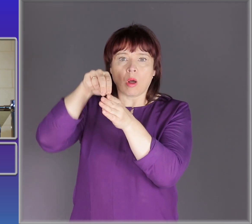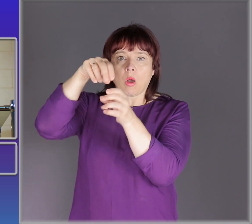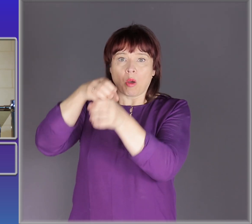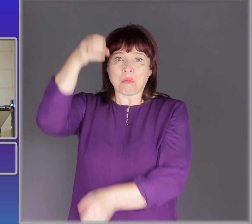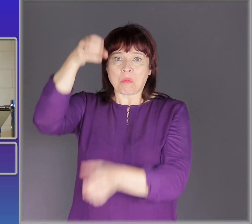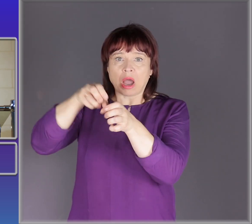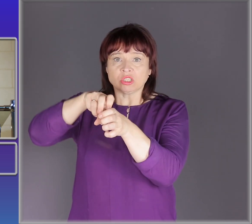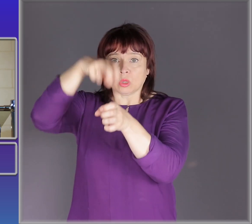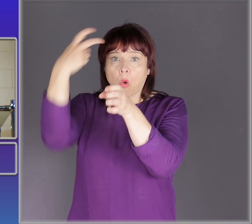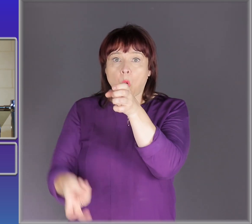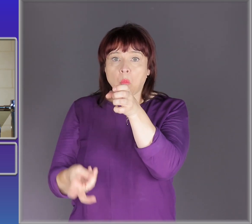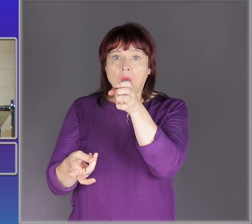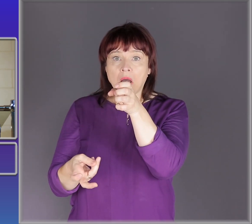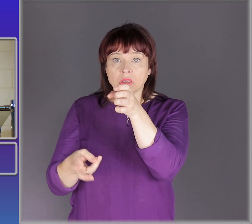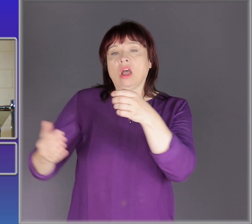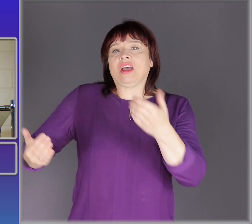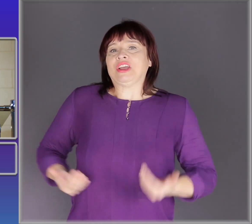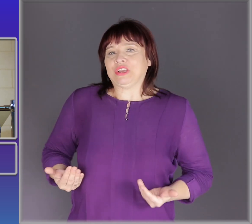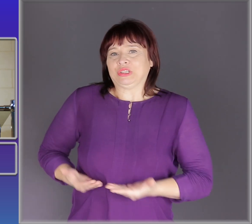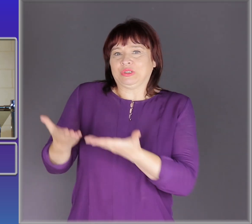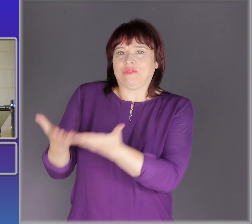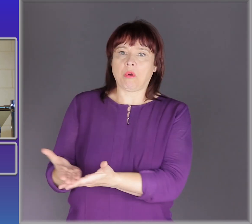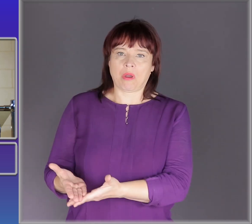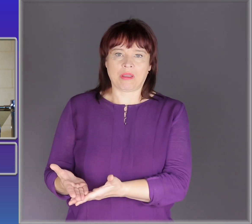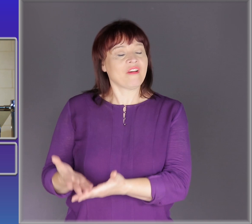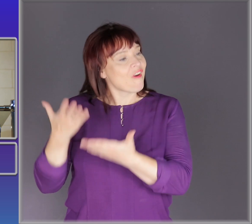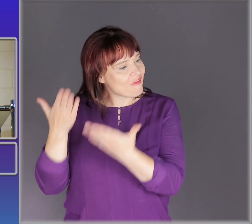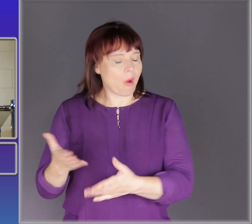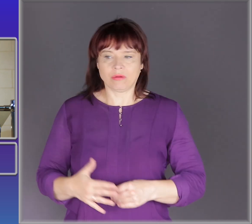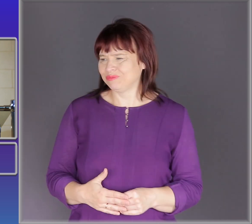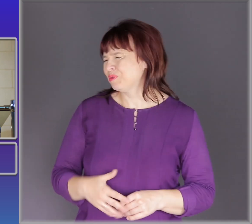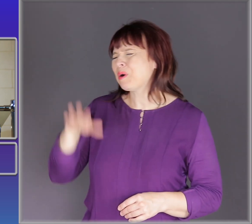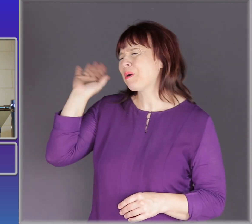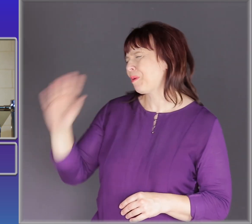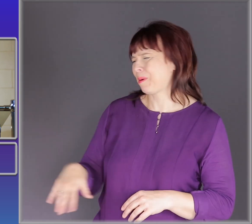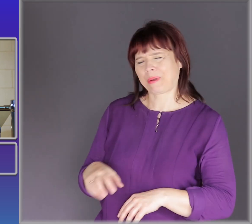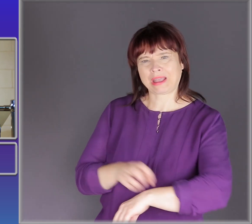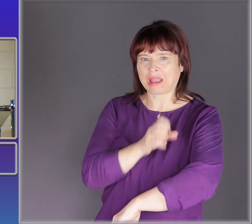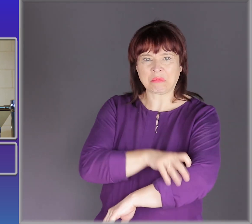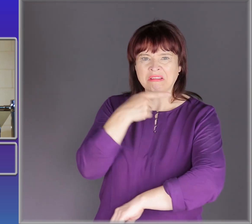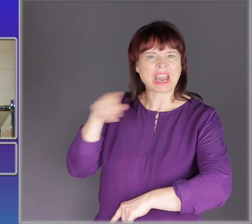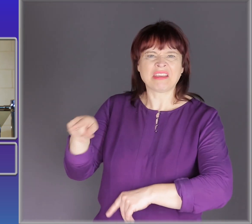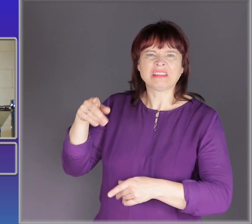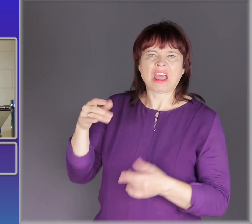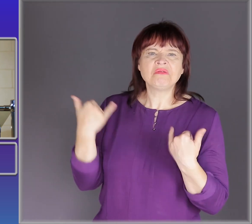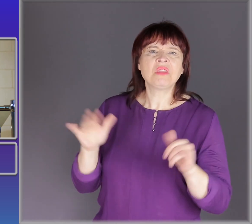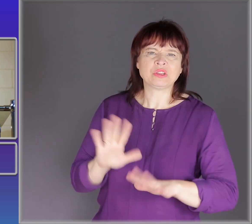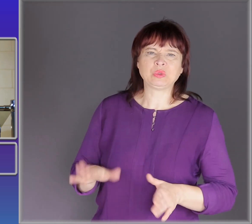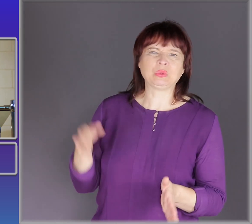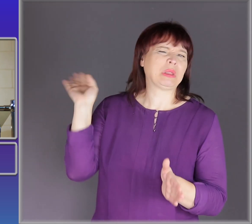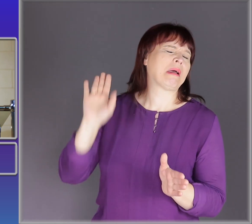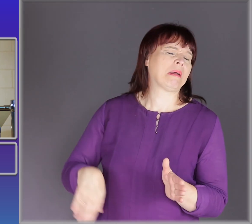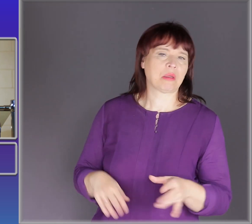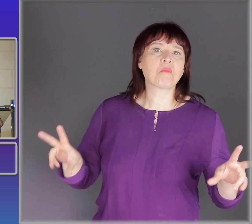родники и палитру говорить какое же это выживание кожи это чудо это случайность убит я